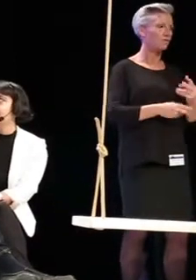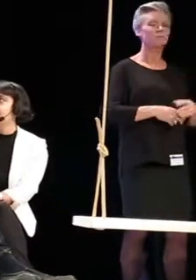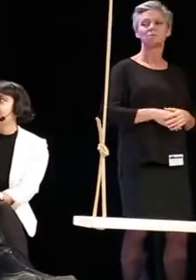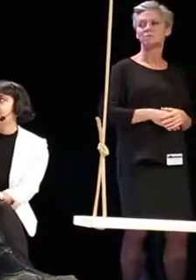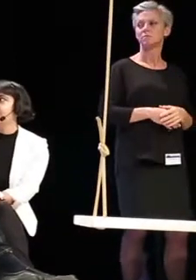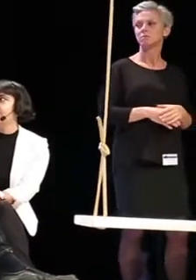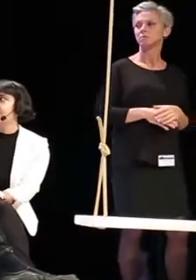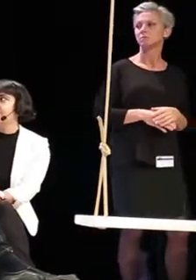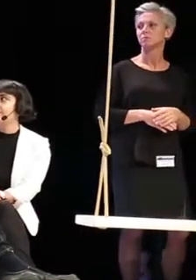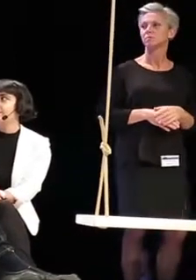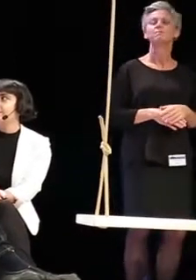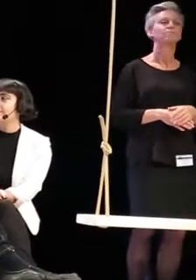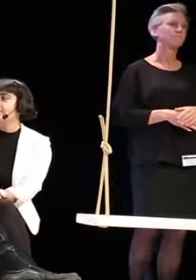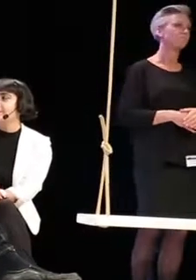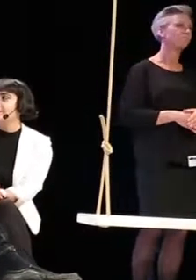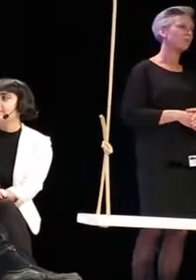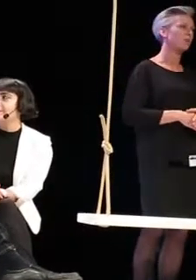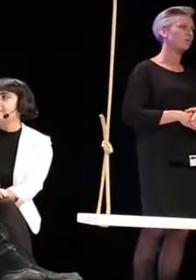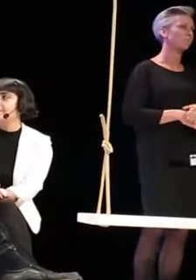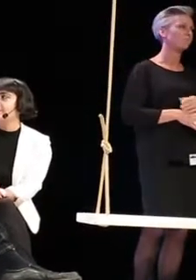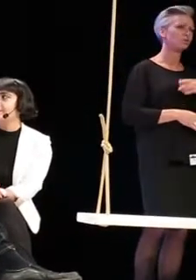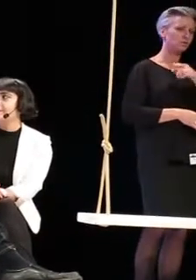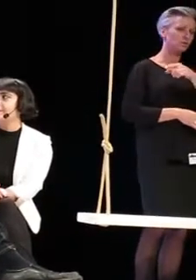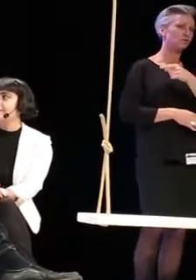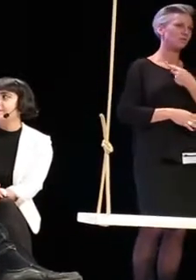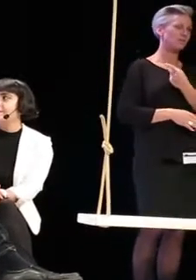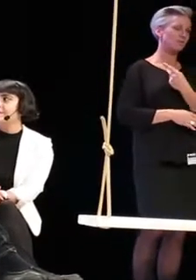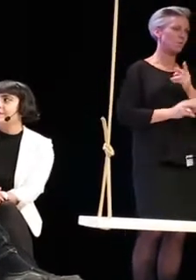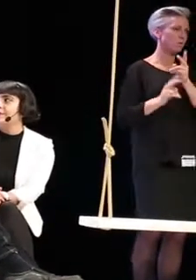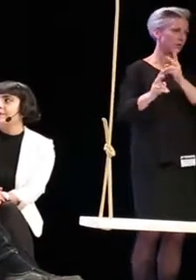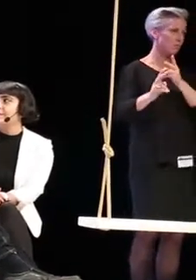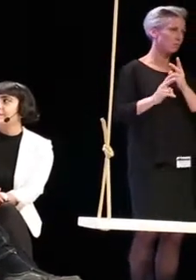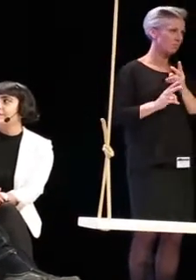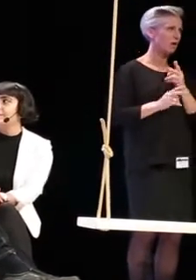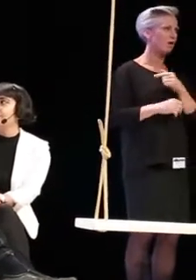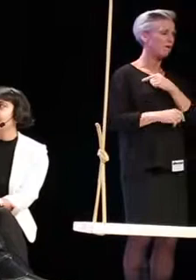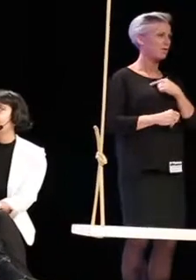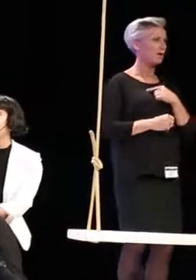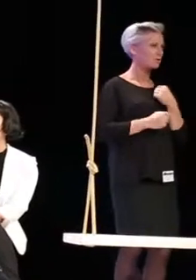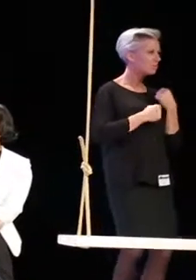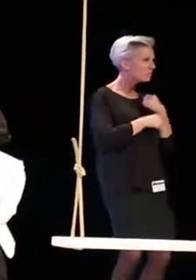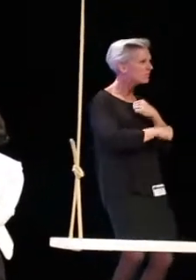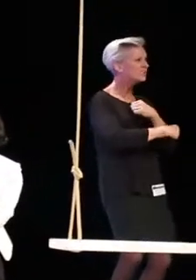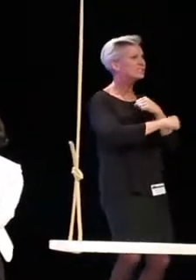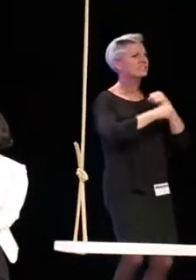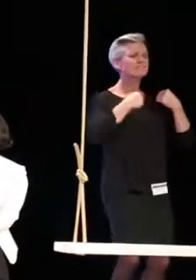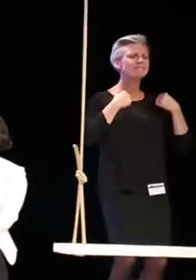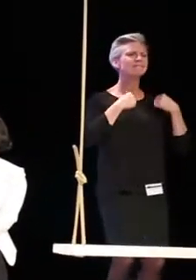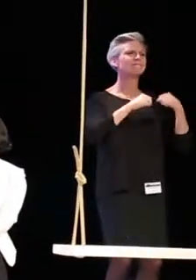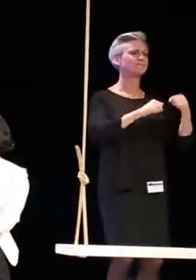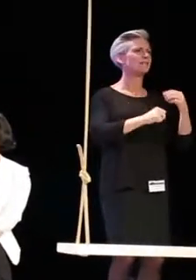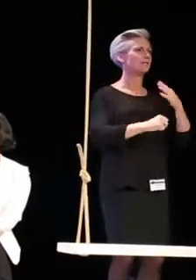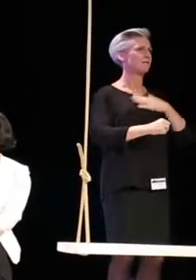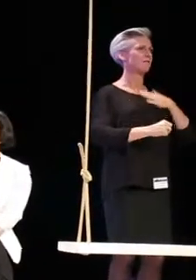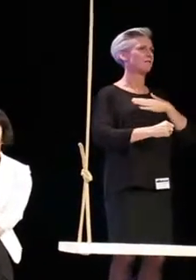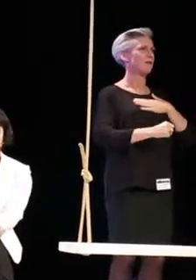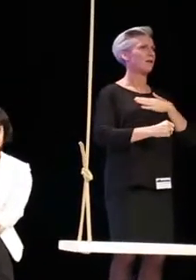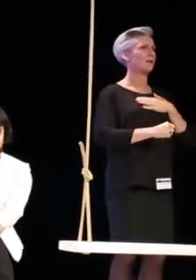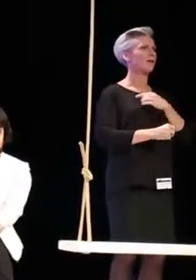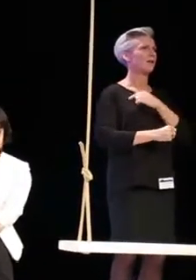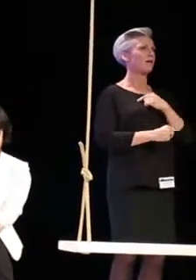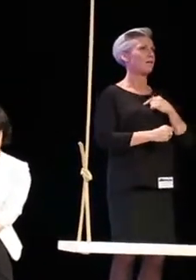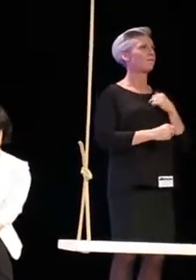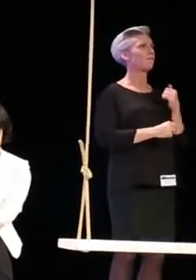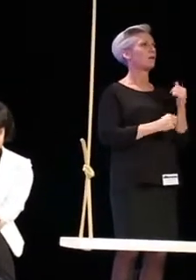du väl vet så tillhörde jag ju de här die hard aktörerna som menar att vi behöver inget mindre